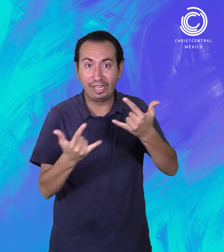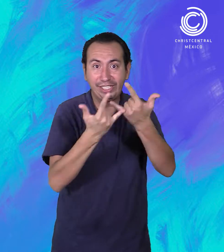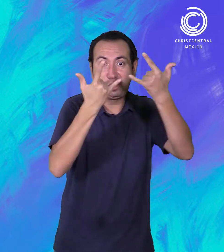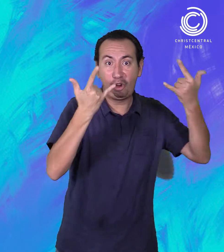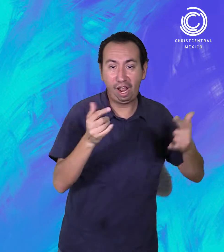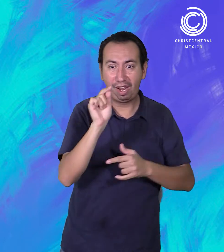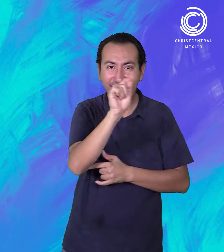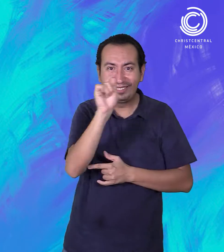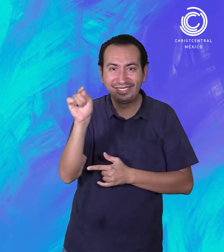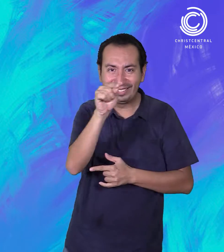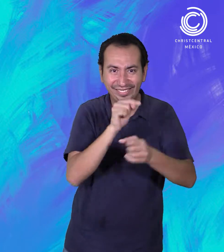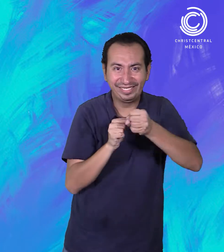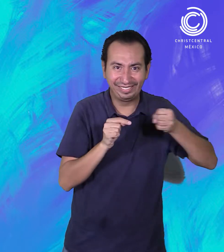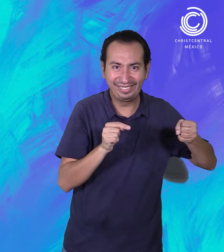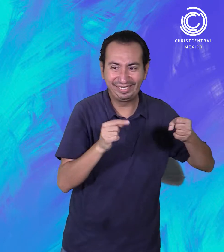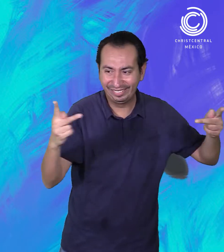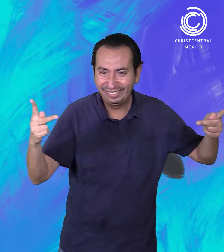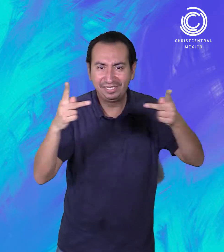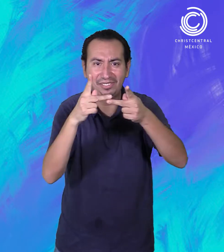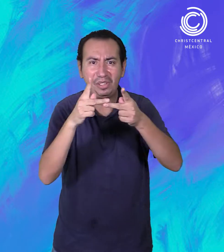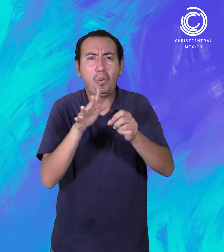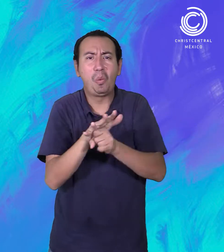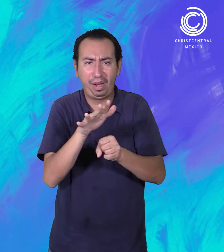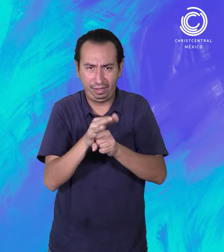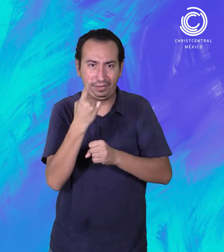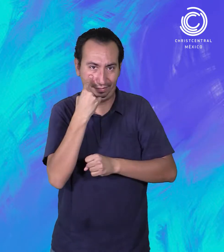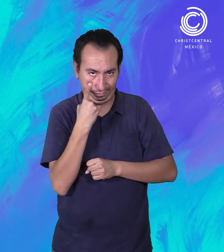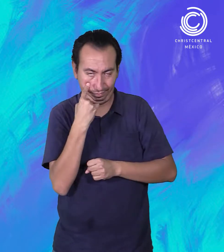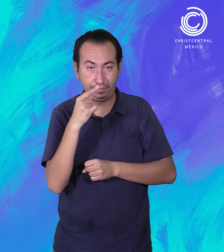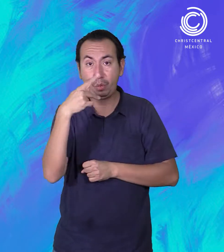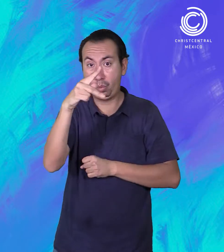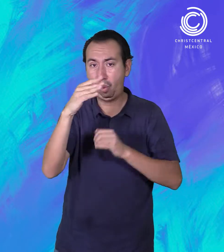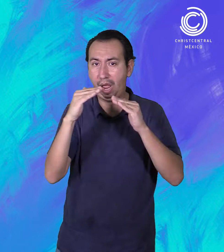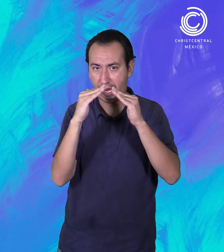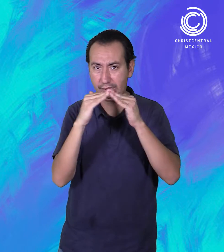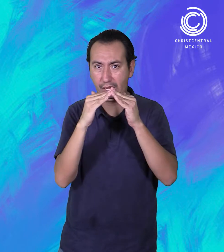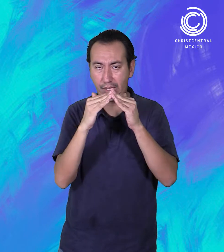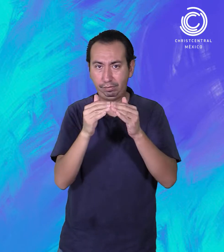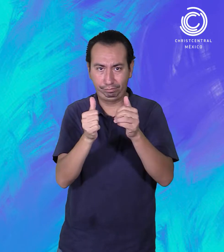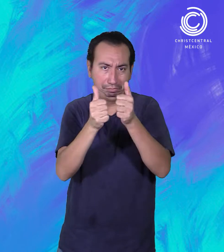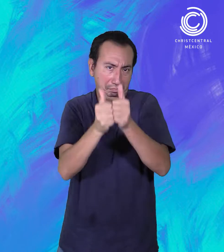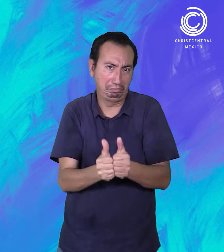que comencé tratando de explicarles. ¿Están ustedes allí en su casa?